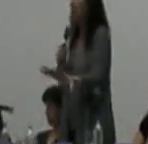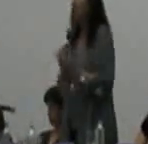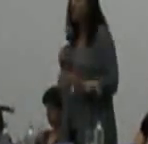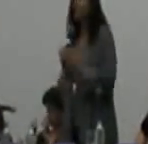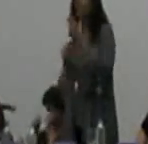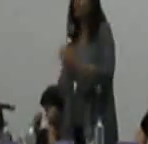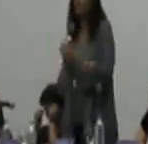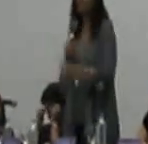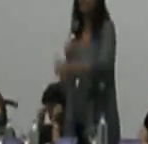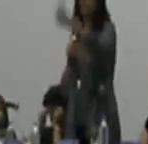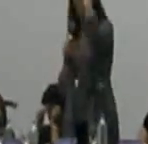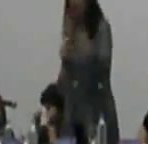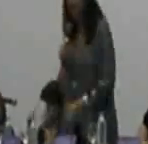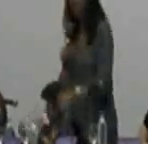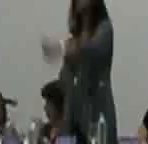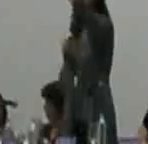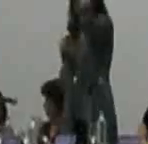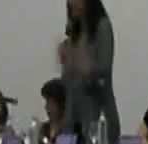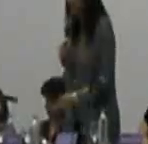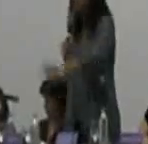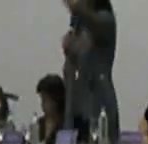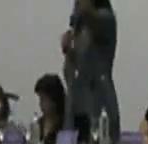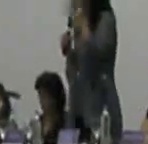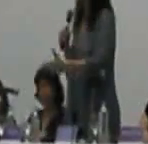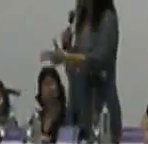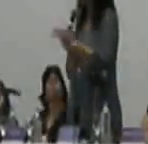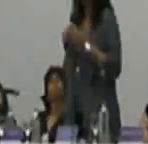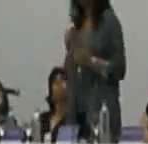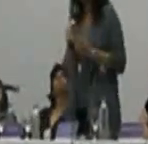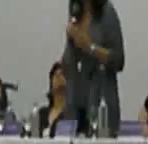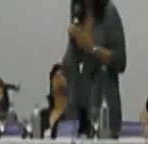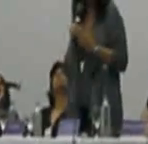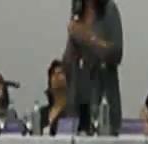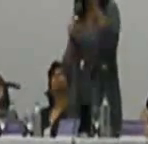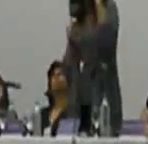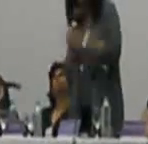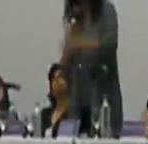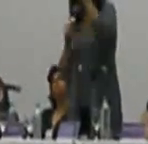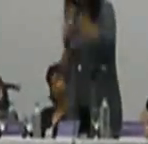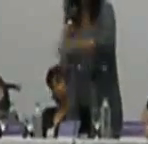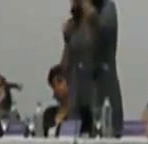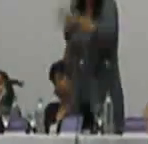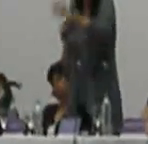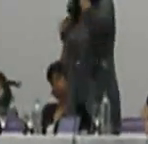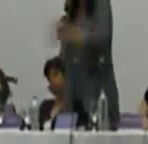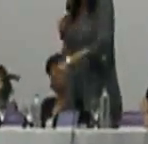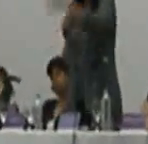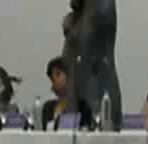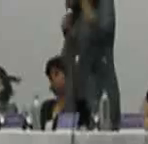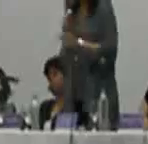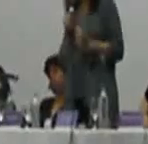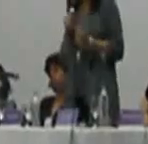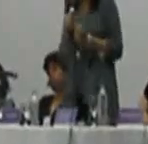eleitoral. Então, é uma reforma política democrática, de gênero, com igualdade de condições e de disputa, com respeito dentro dos diversos